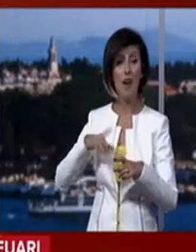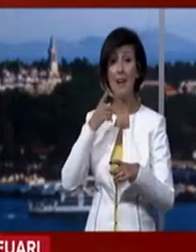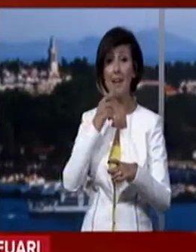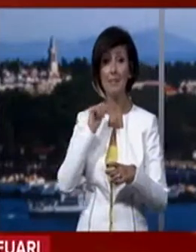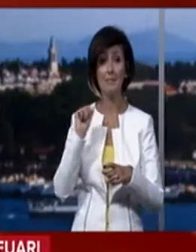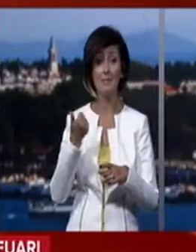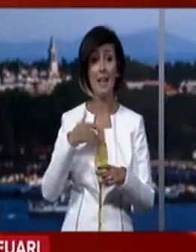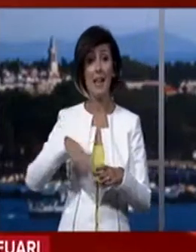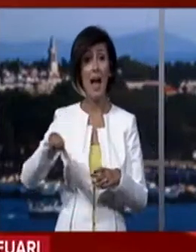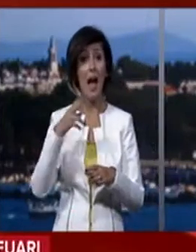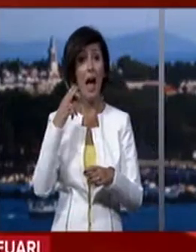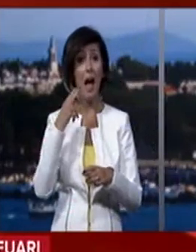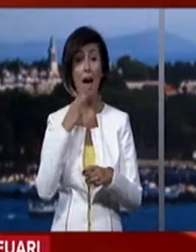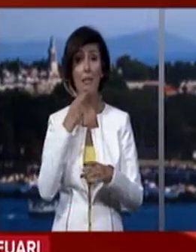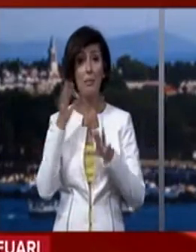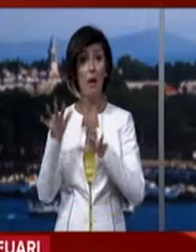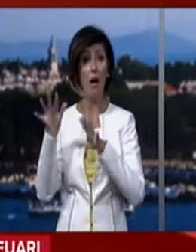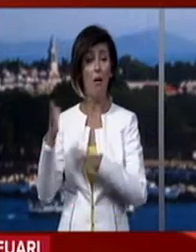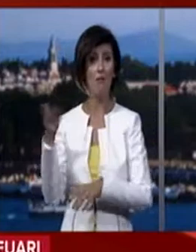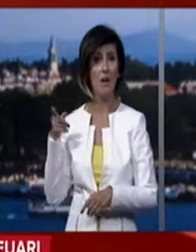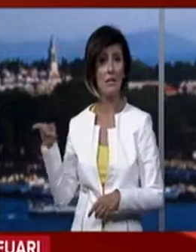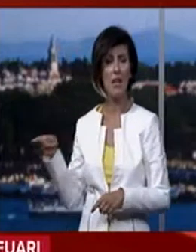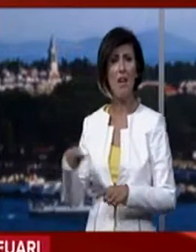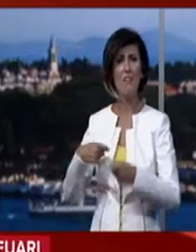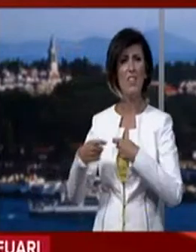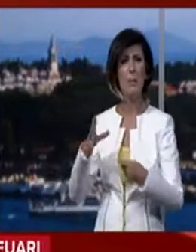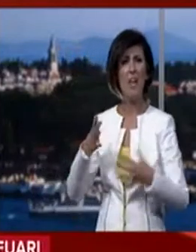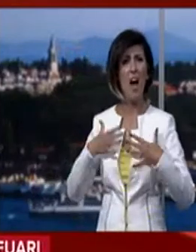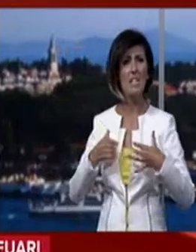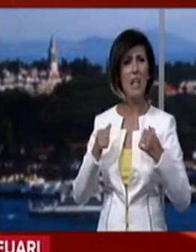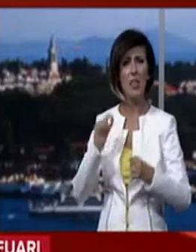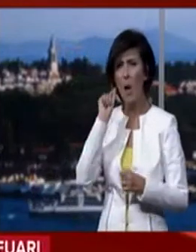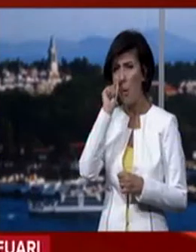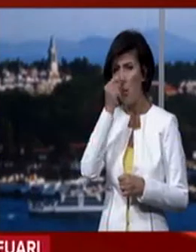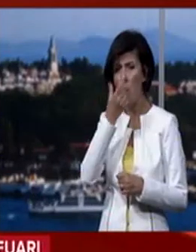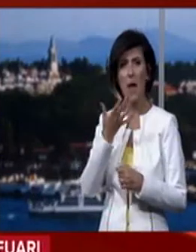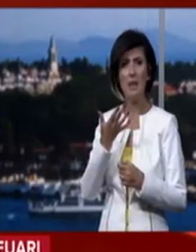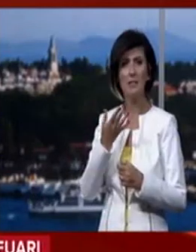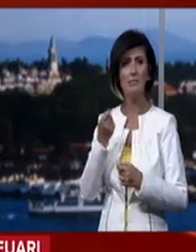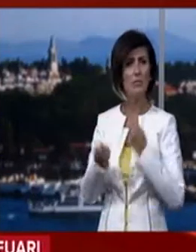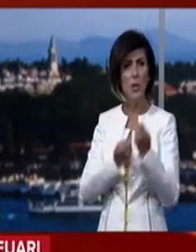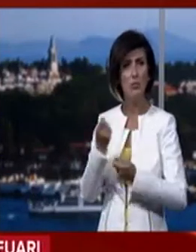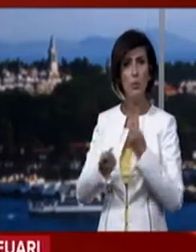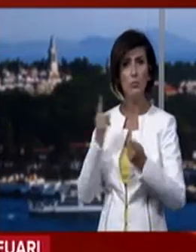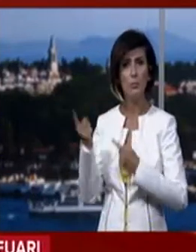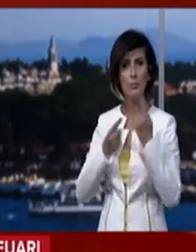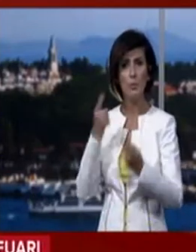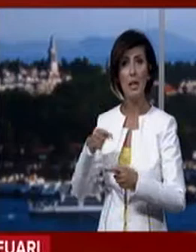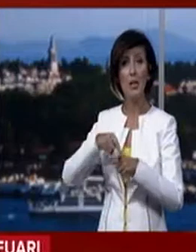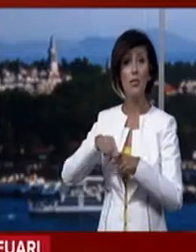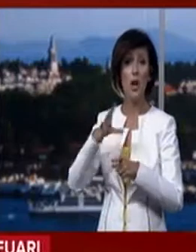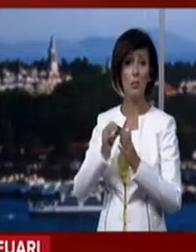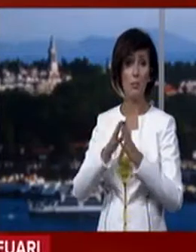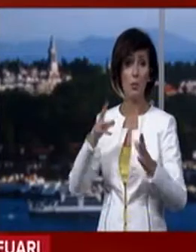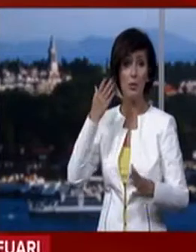yeni vazgeçilmezi. Firmaların her biri daha sağlıklı ve pratik çözümler sunmak için yarışıyor. Şimdi çay büyük bir keyif.